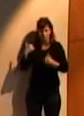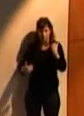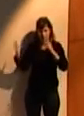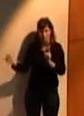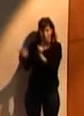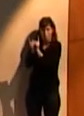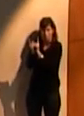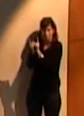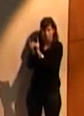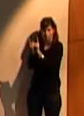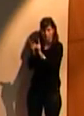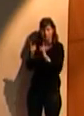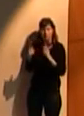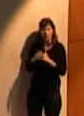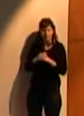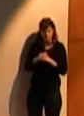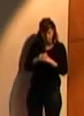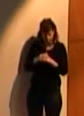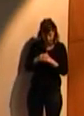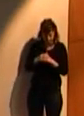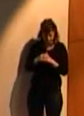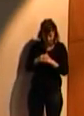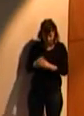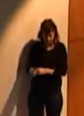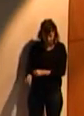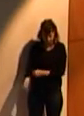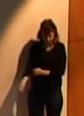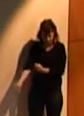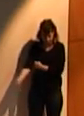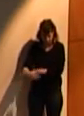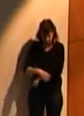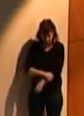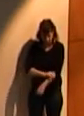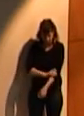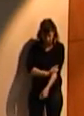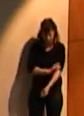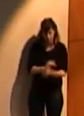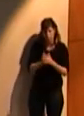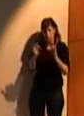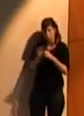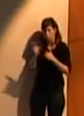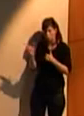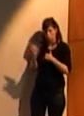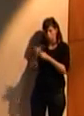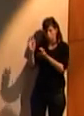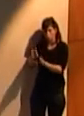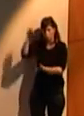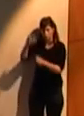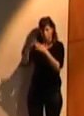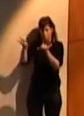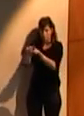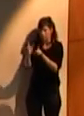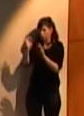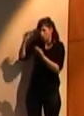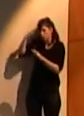Oui, donc sous l'aspect, l'approche purement réglementaire, voilà, et notre vision commune, c'est celle de la singularité, on pourrait dire,